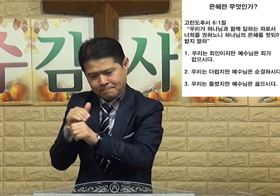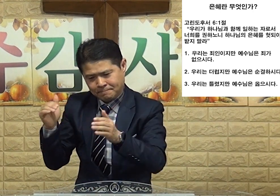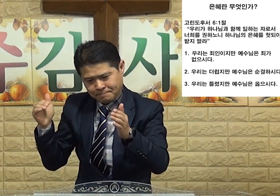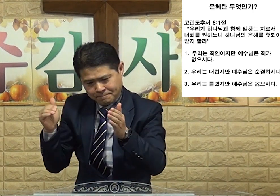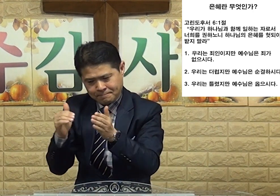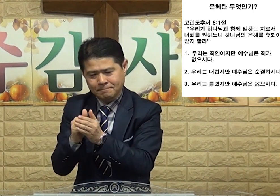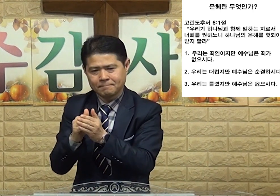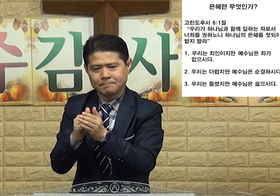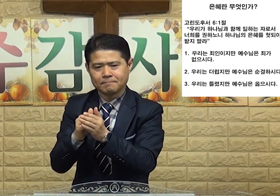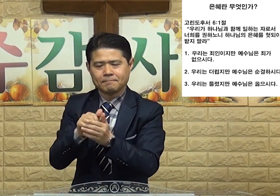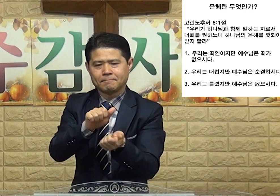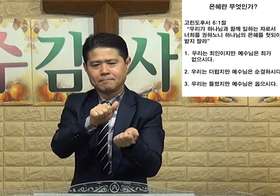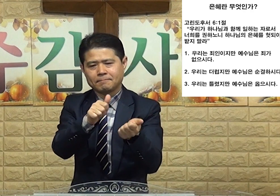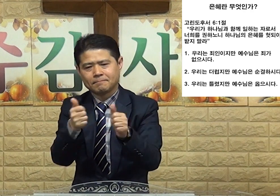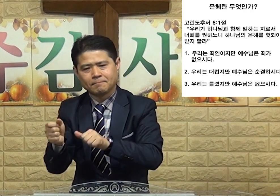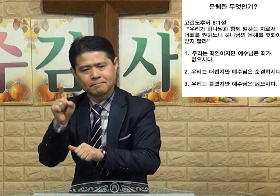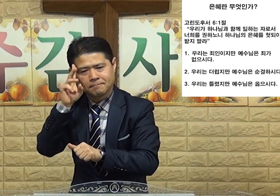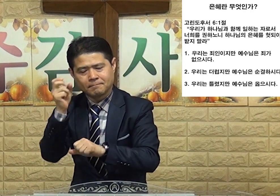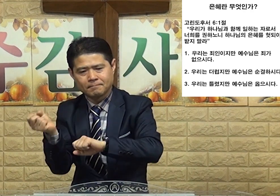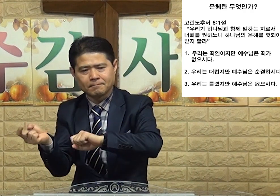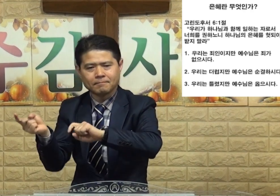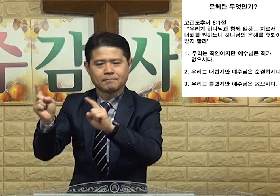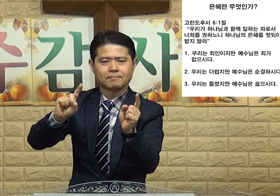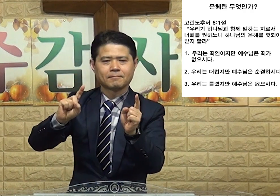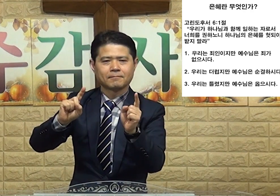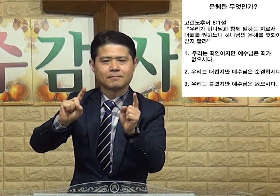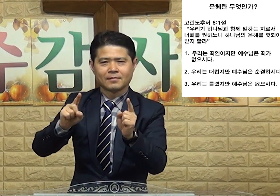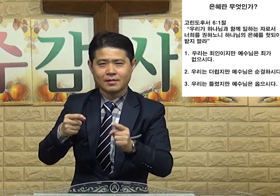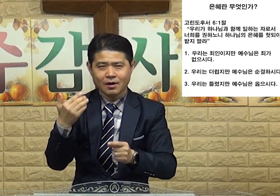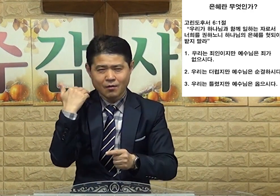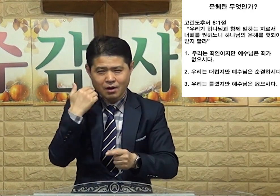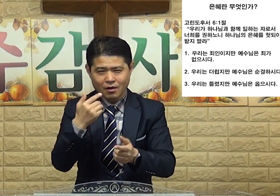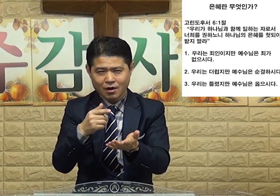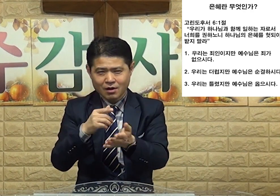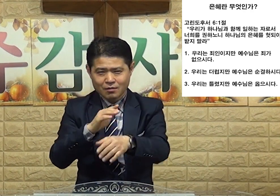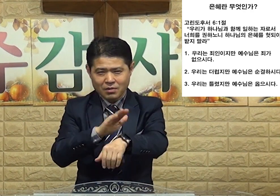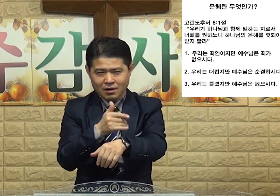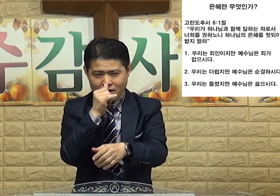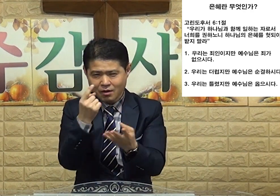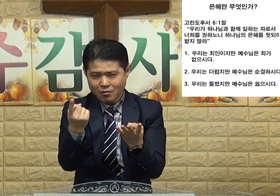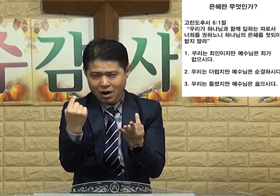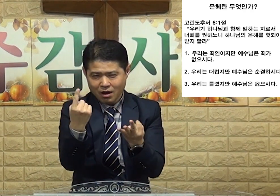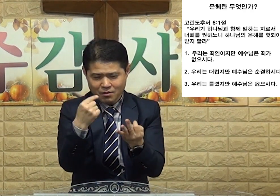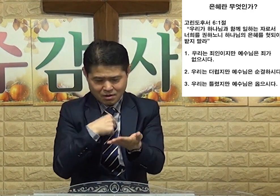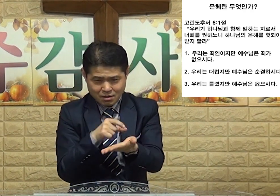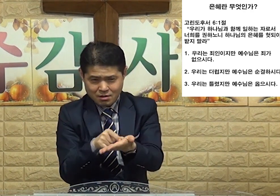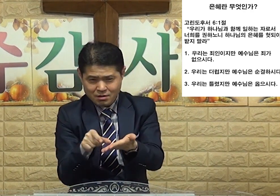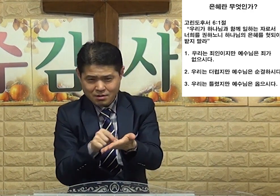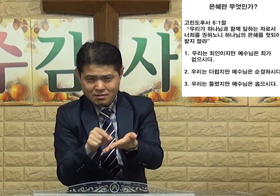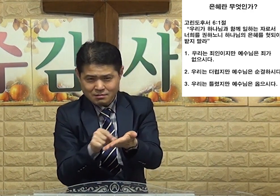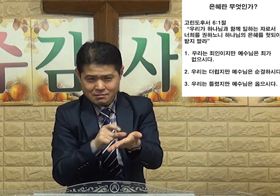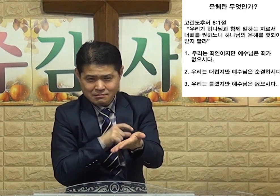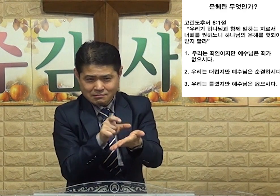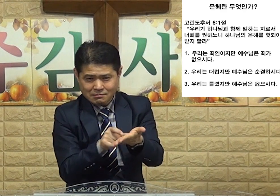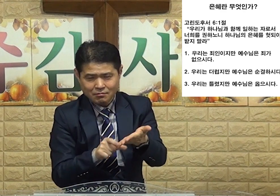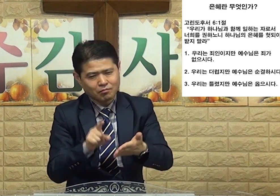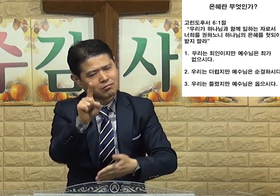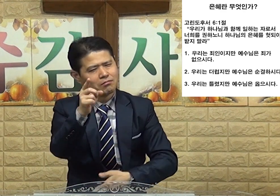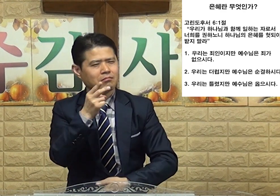입을 다물고 끝까지 십자가를 져서 3일 만에 부활을 하셨습니다. 잘못된